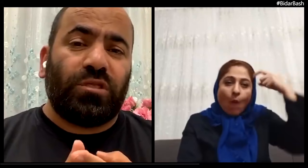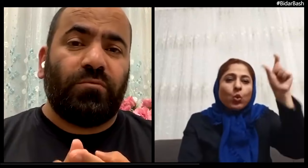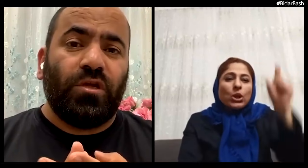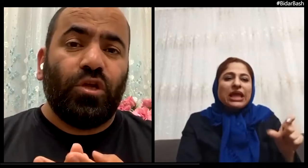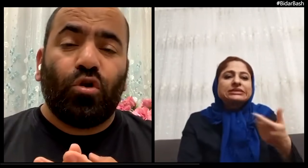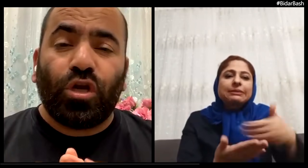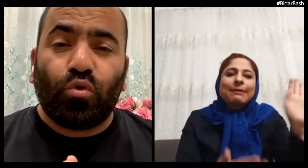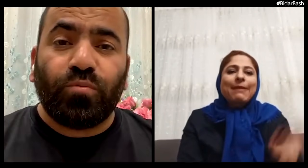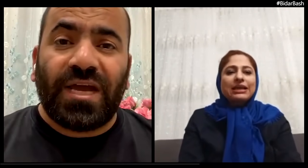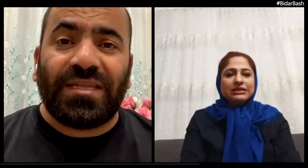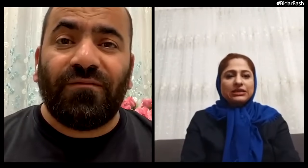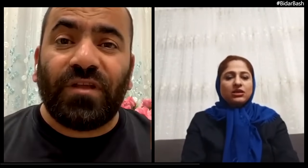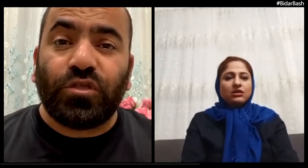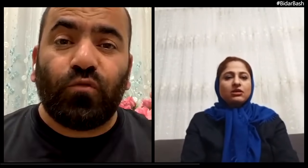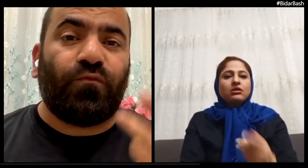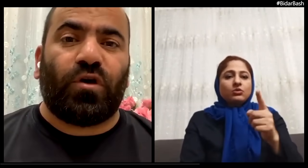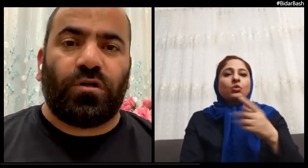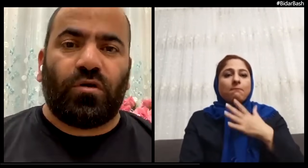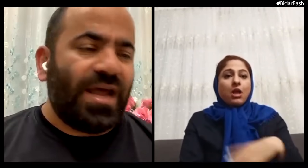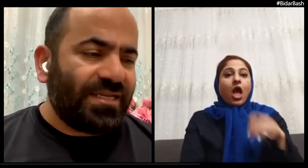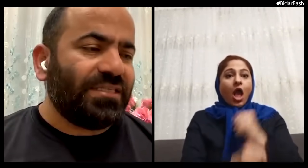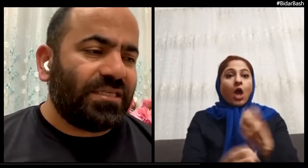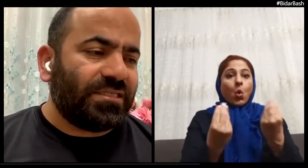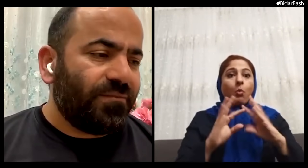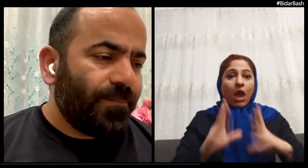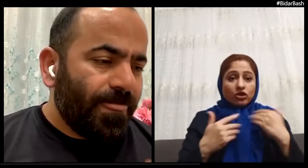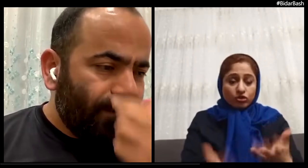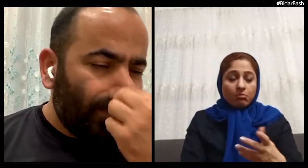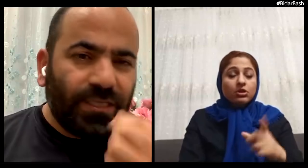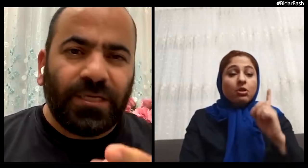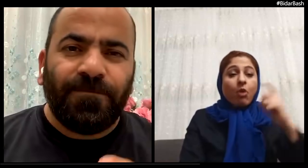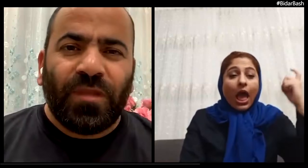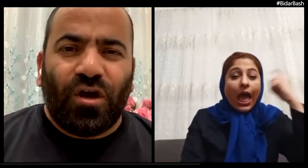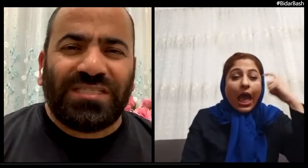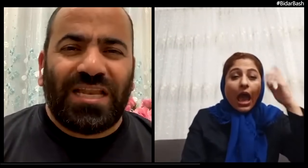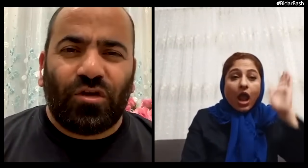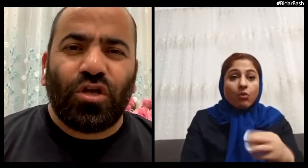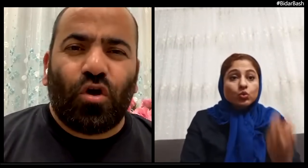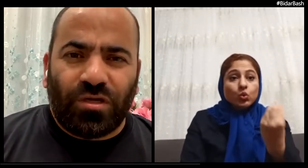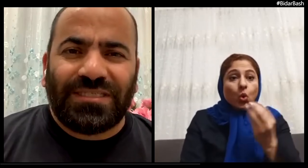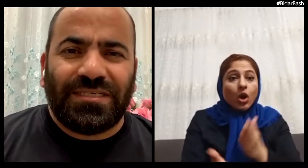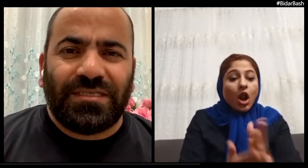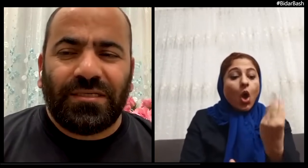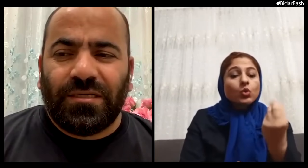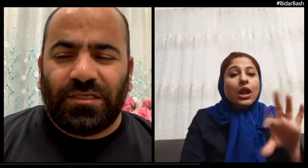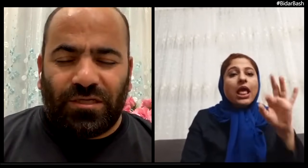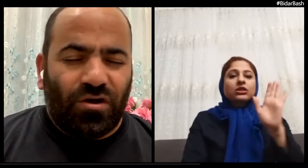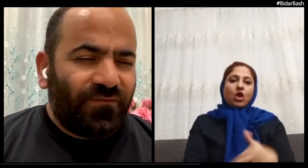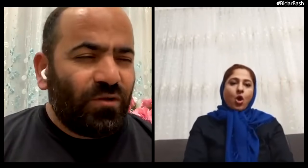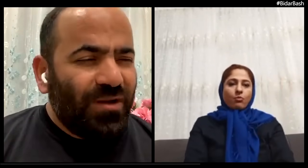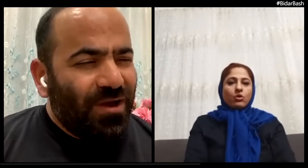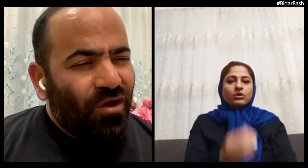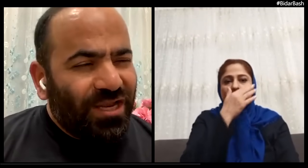توش شکوندیم. کار خوب کردن فیلسوف میخواد، کار هر کسی نیست. میگه که استلی آقای قاضی